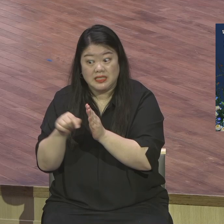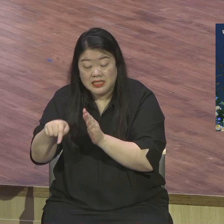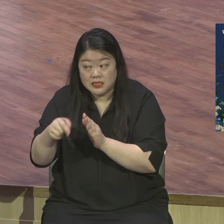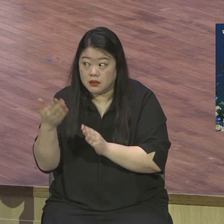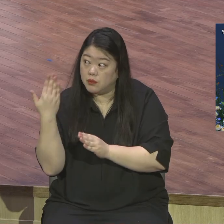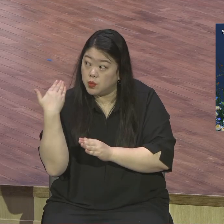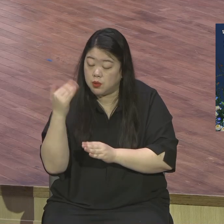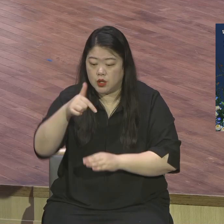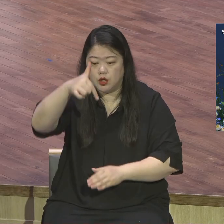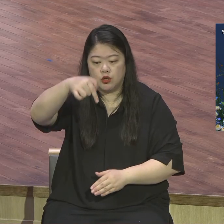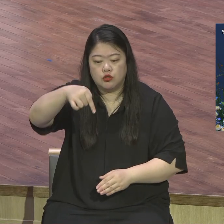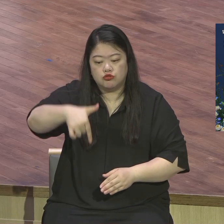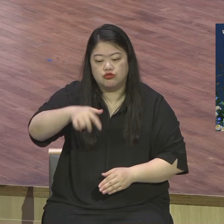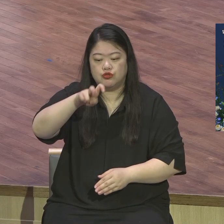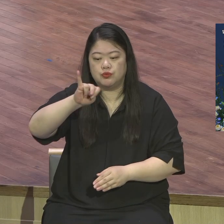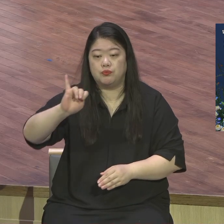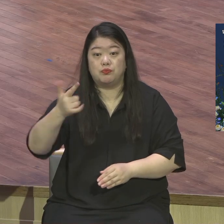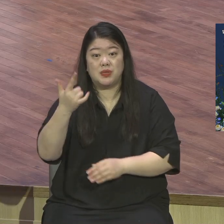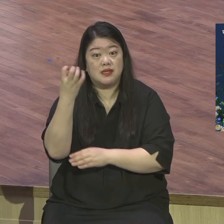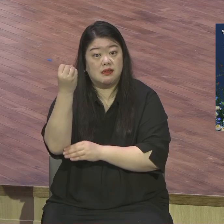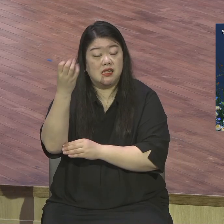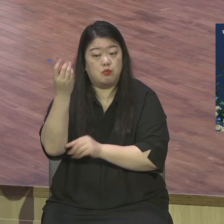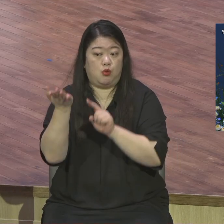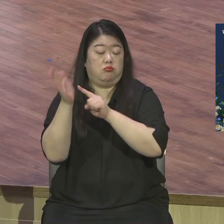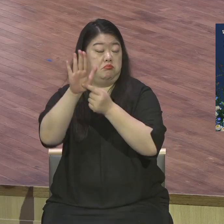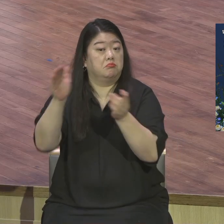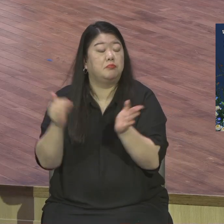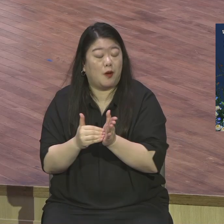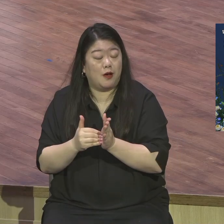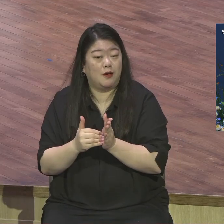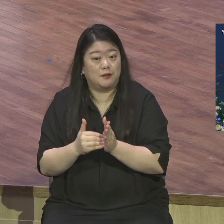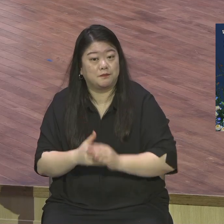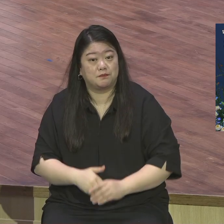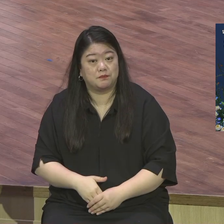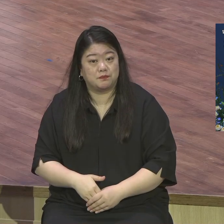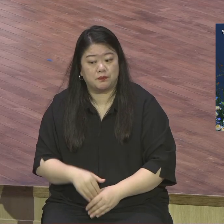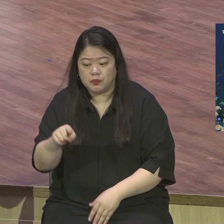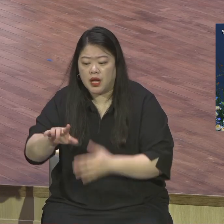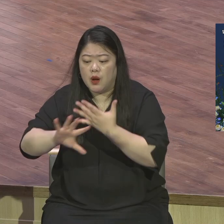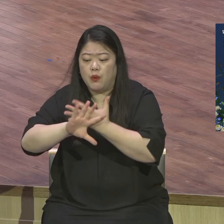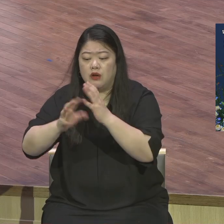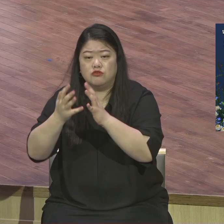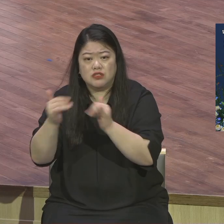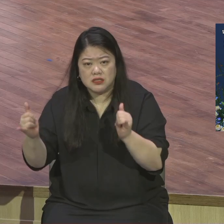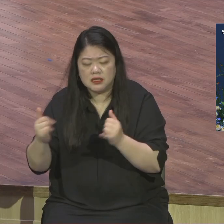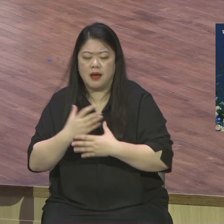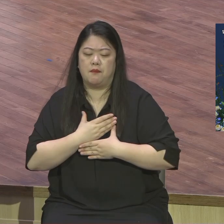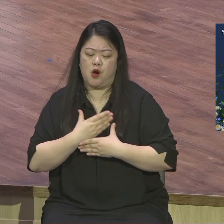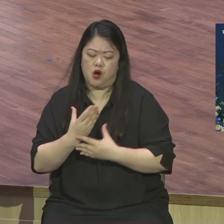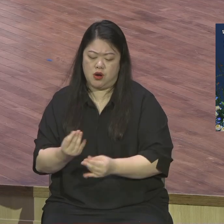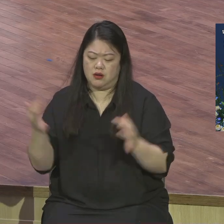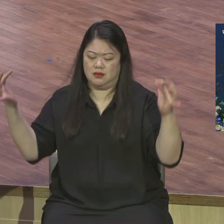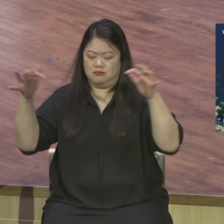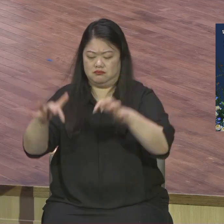하나님이 얼마나 기뻐하시겠어요 이를 위해 헌신한 분들을 얼마나 축복하시겠어요 하나님 다 보고 계시는데